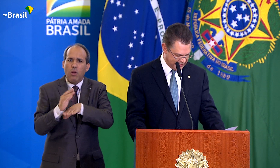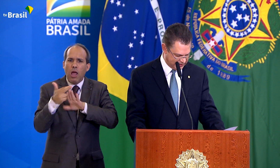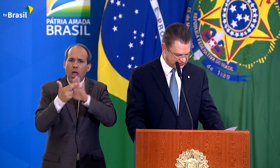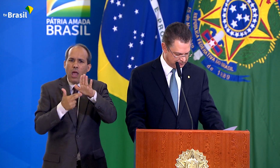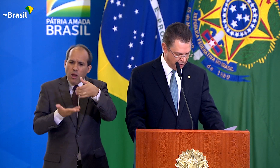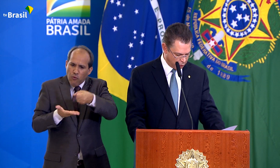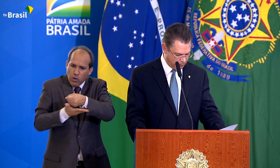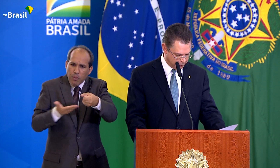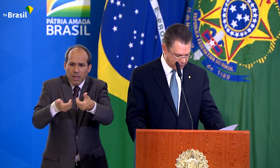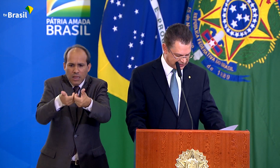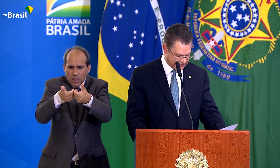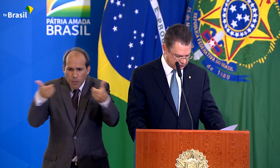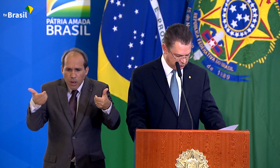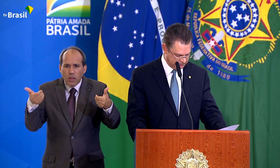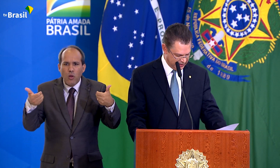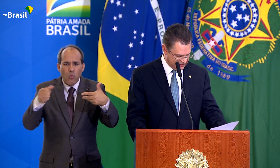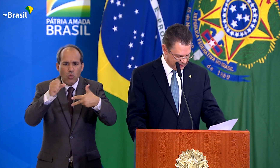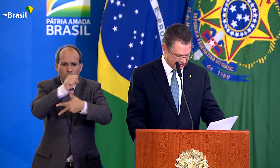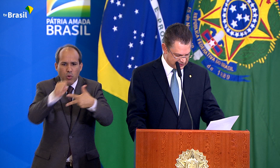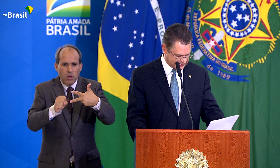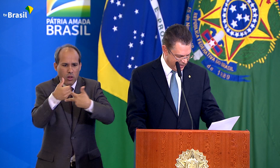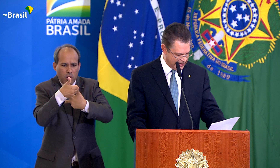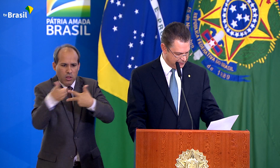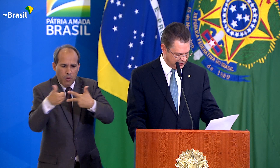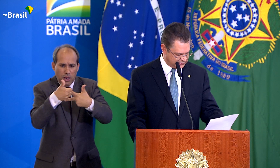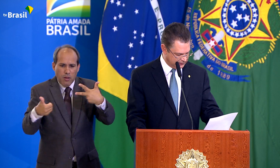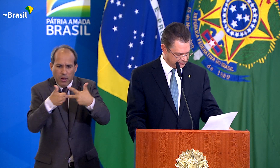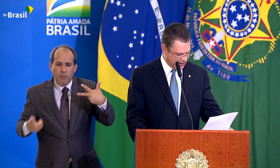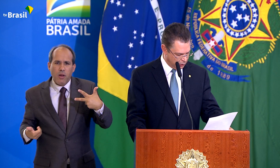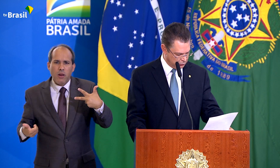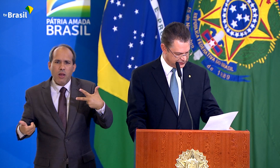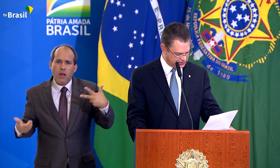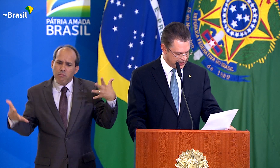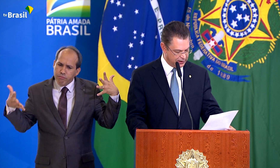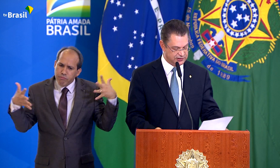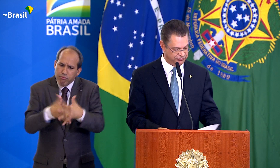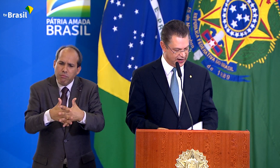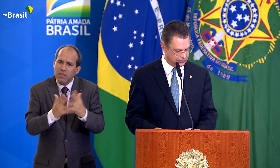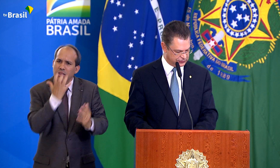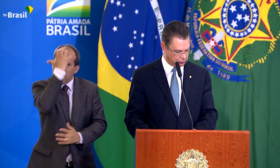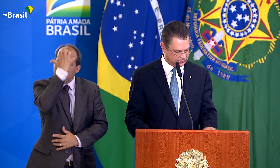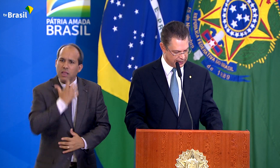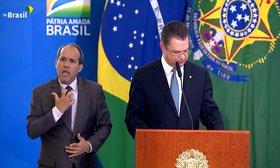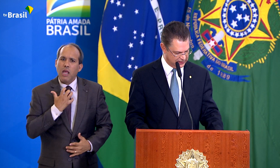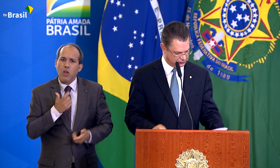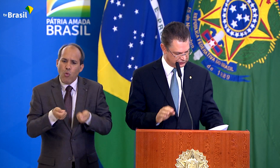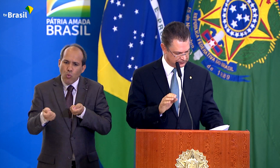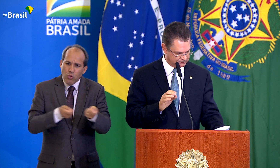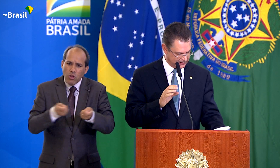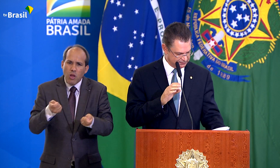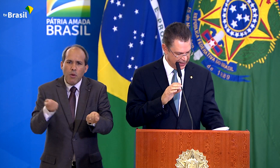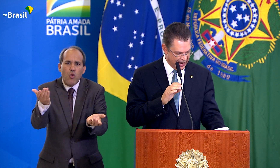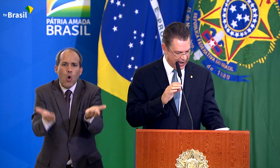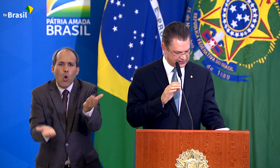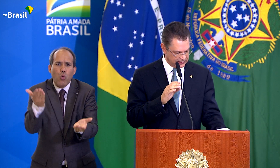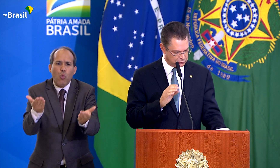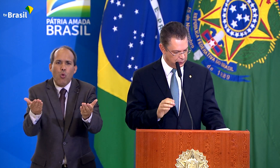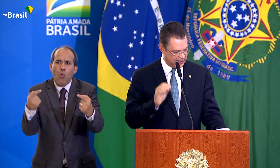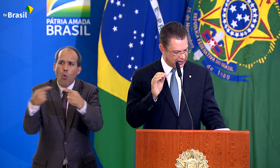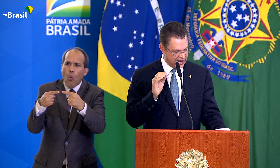dos poderes comprometendo seriamente o sistema de freios e contrapesos